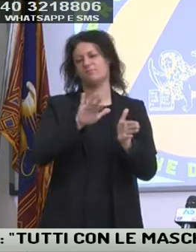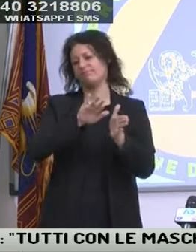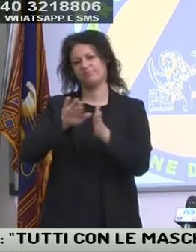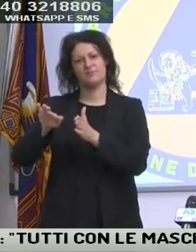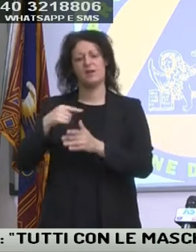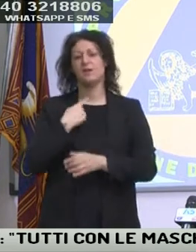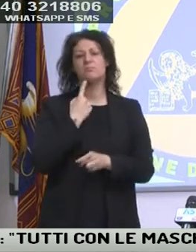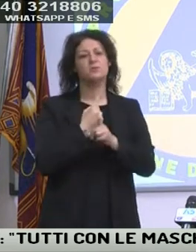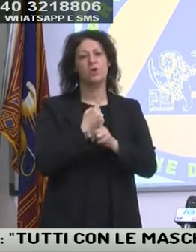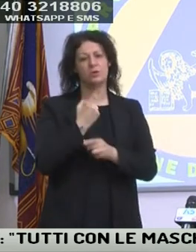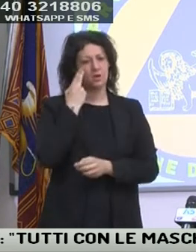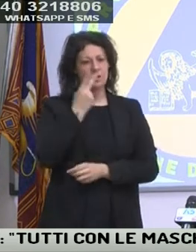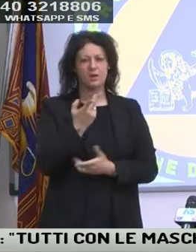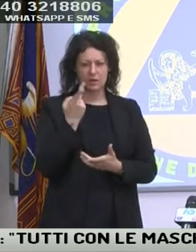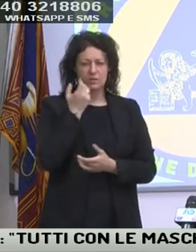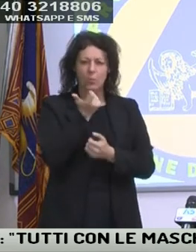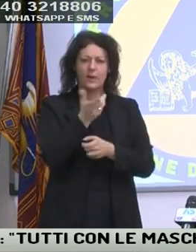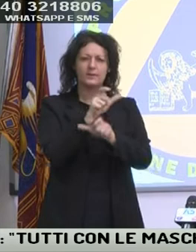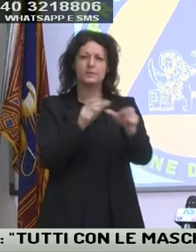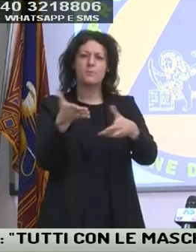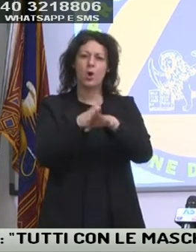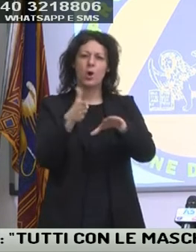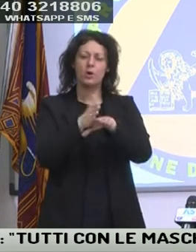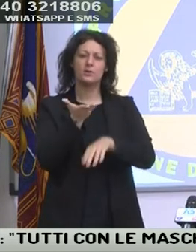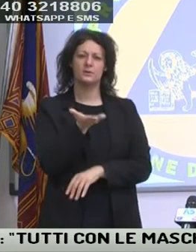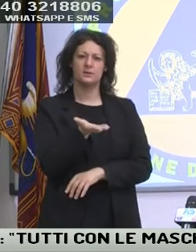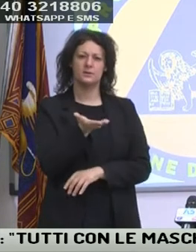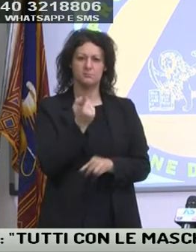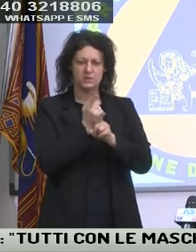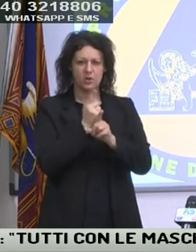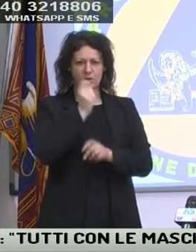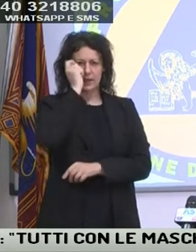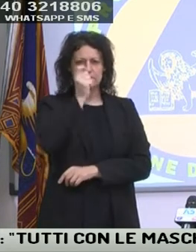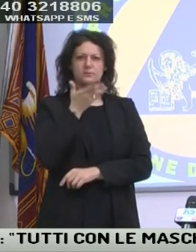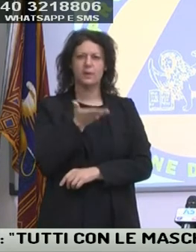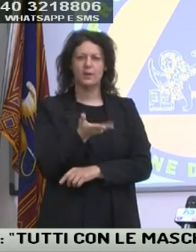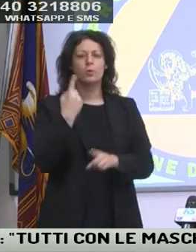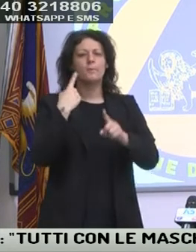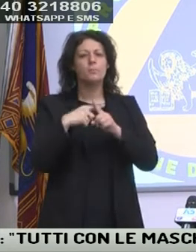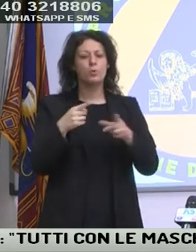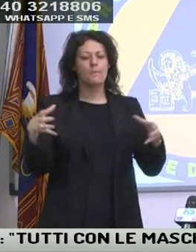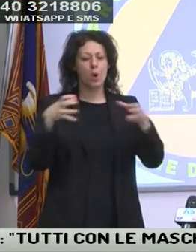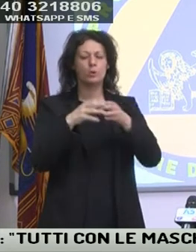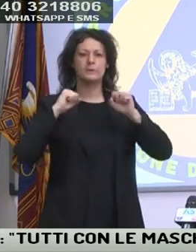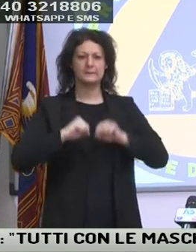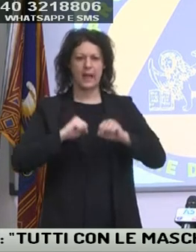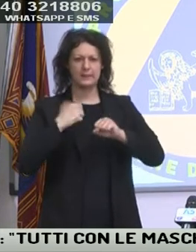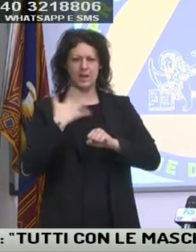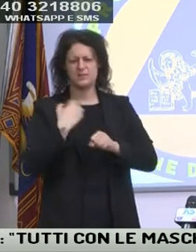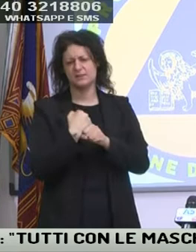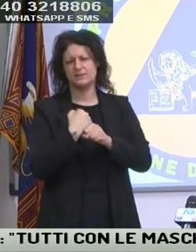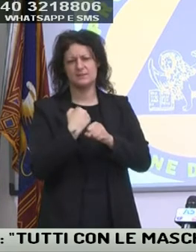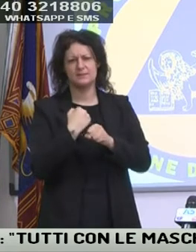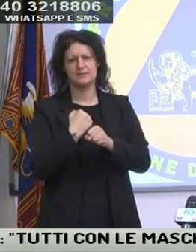1.600 morti, come avete visto, abbiamo messo a ferro e fuoco la sanità, E la vera battaglia che abbiamo fatto è quella